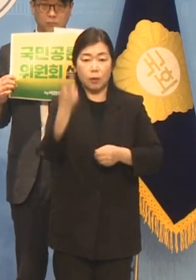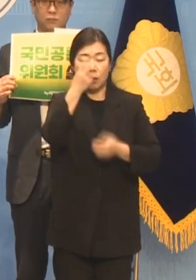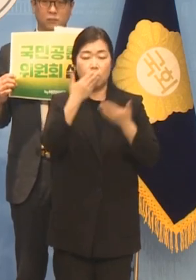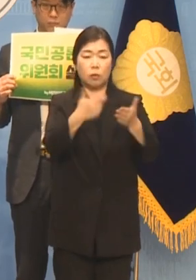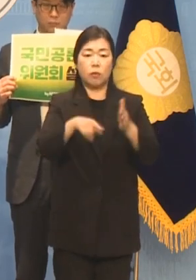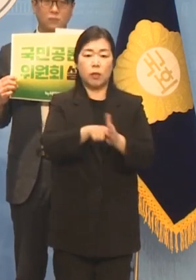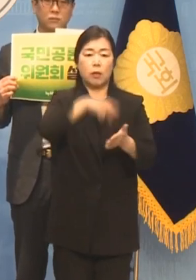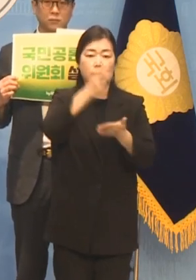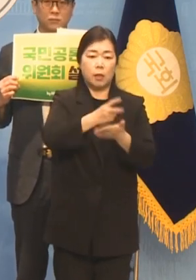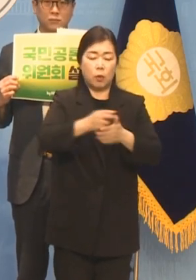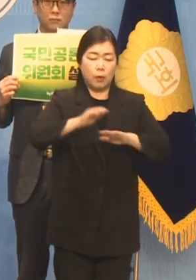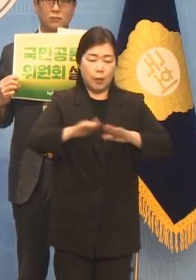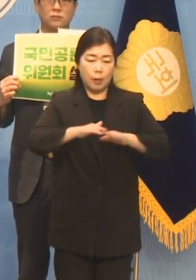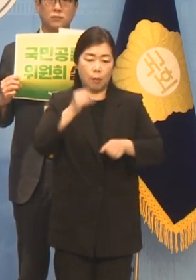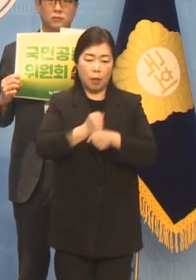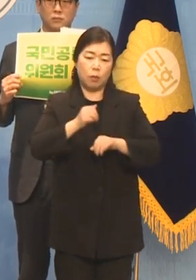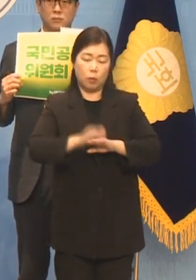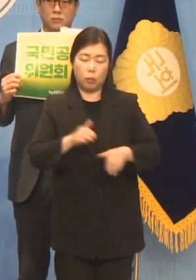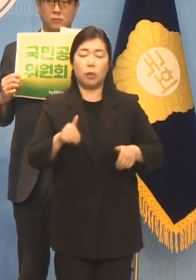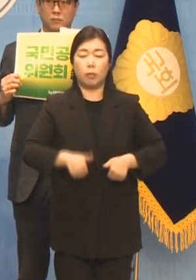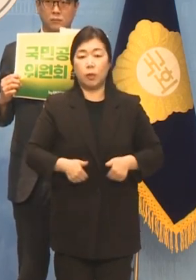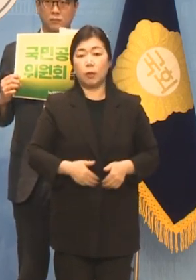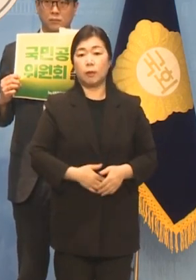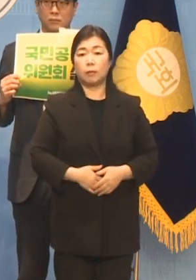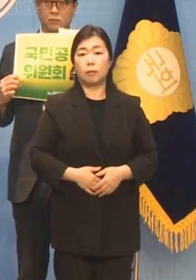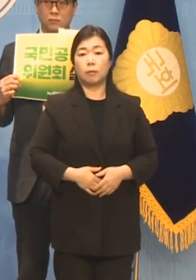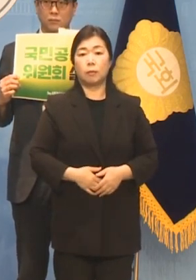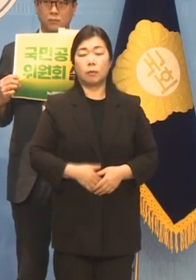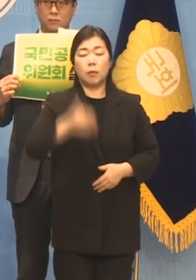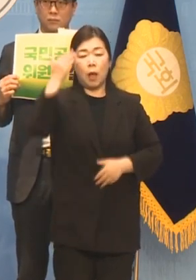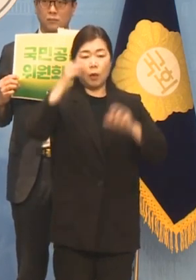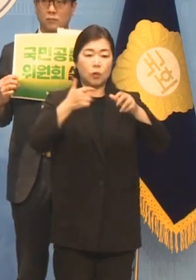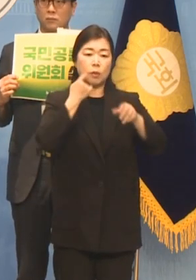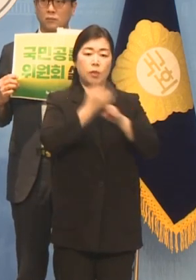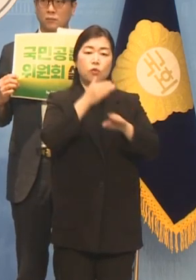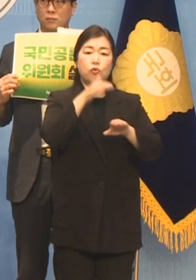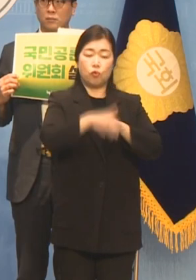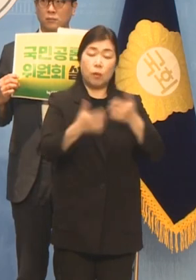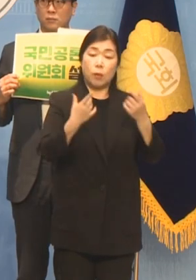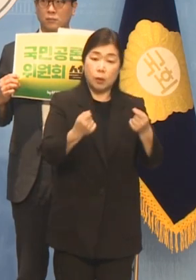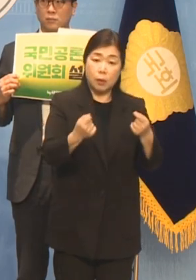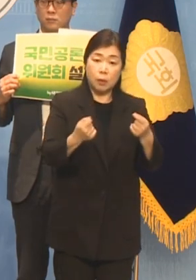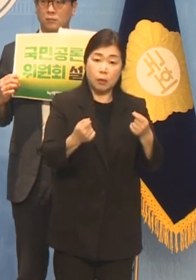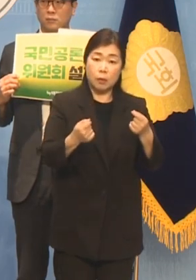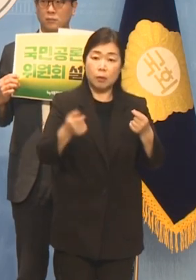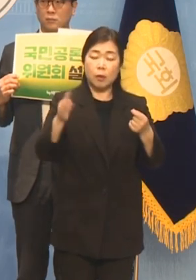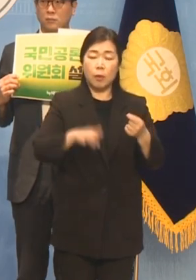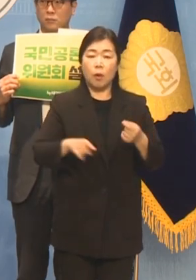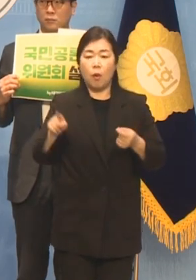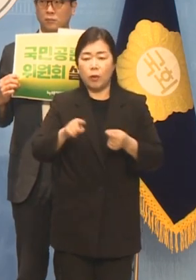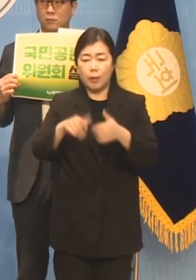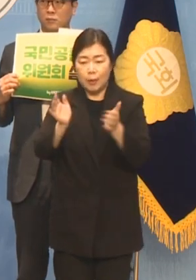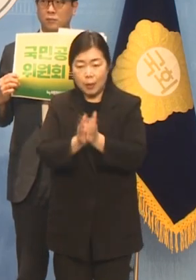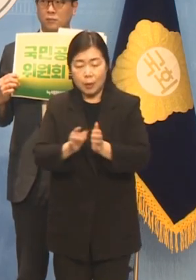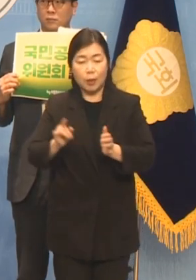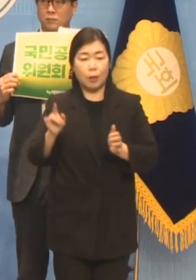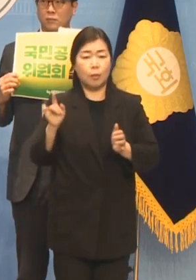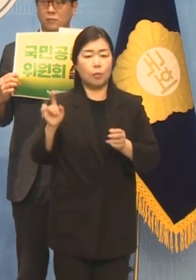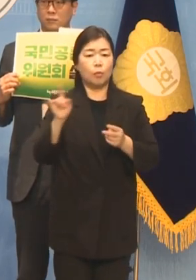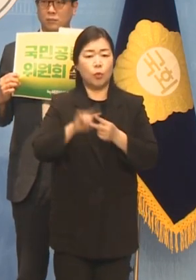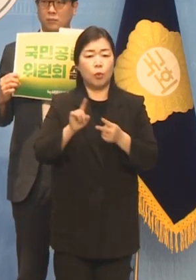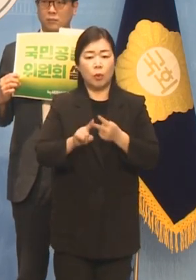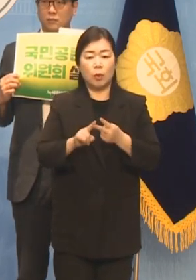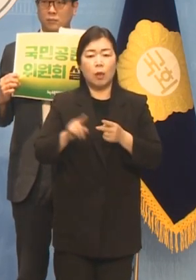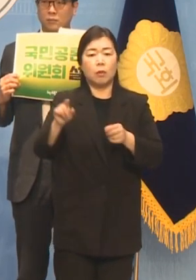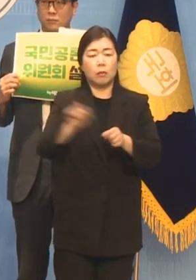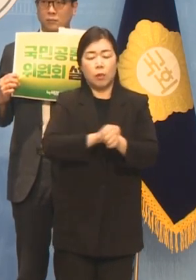제도적 대책을 세워야 합니다. 물론 우리나라가 민주주의 공화국인 만큼 어느 단체나 정당한